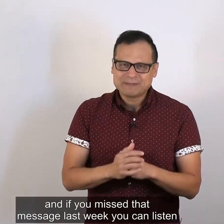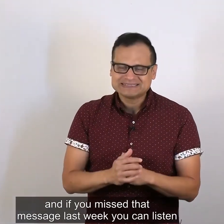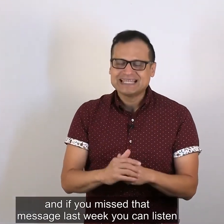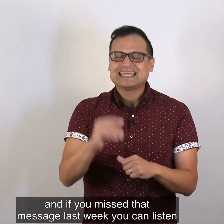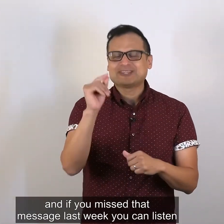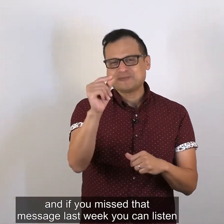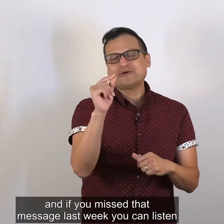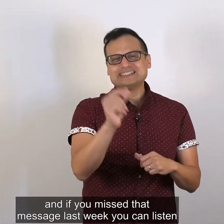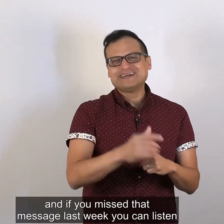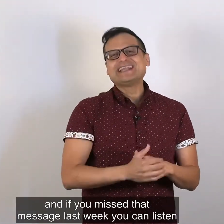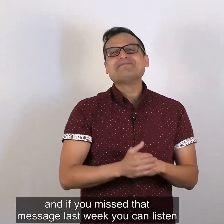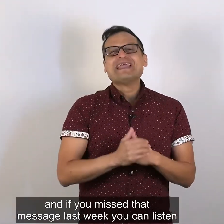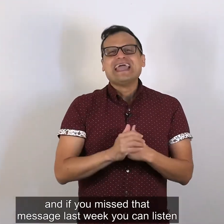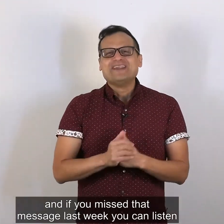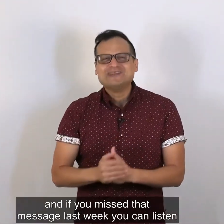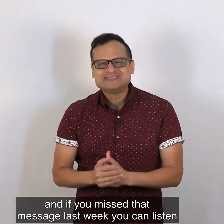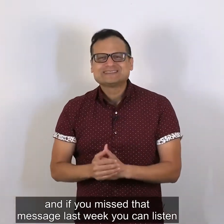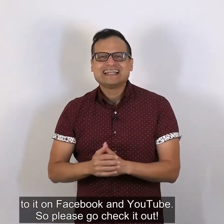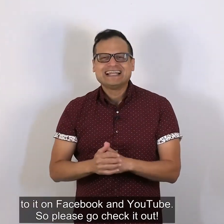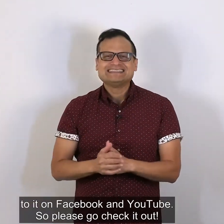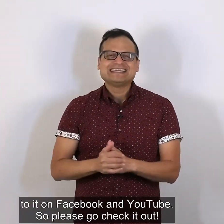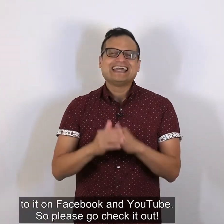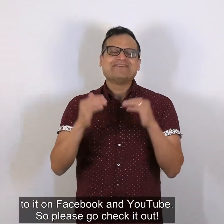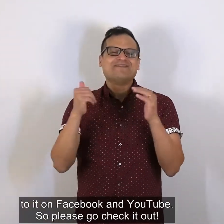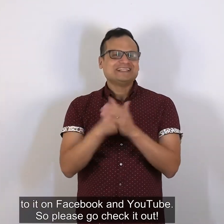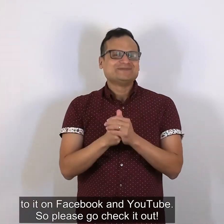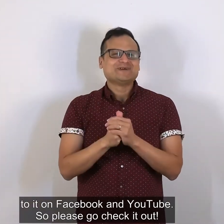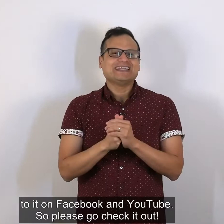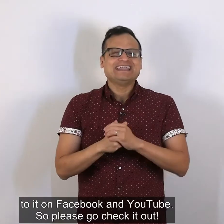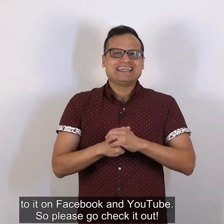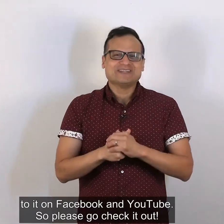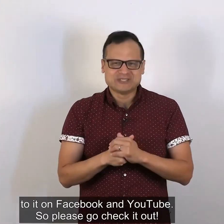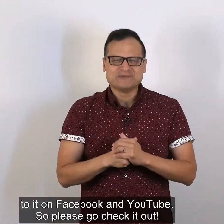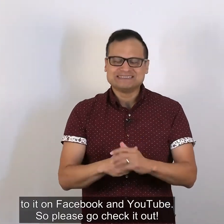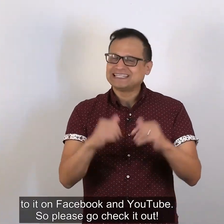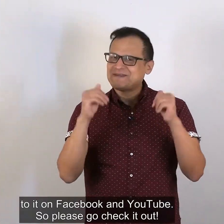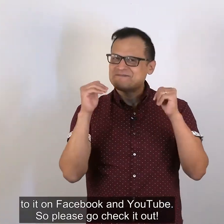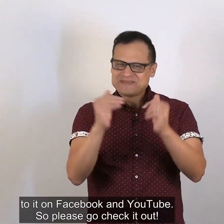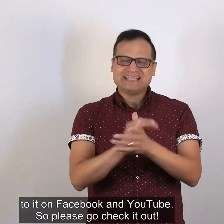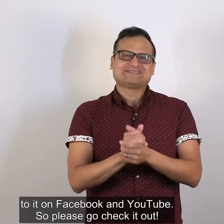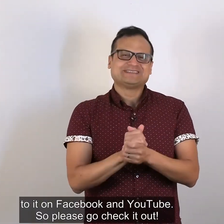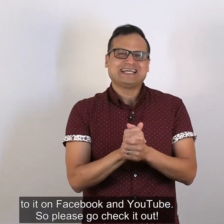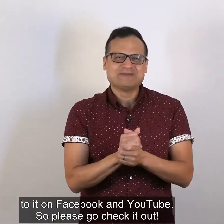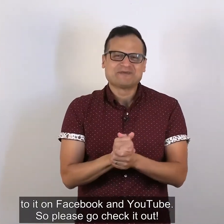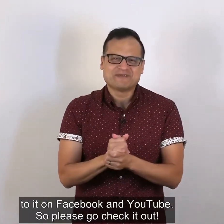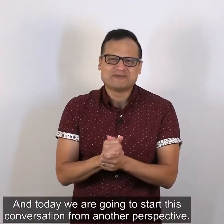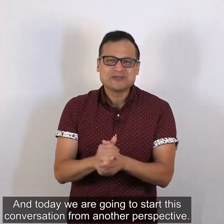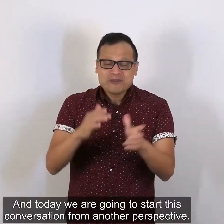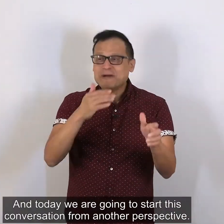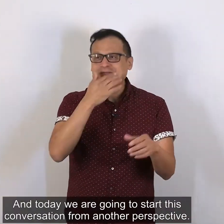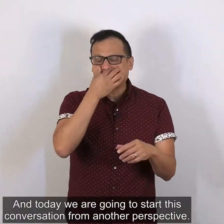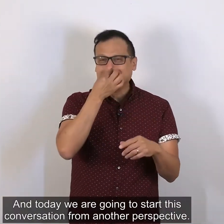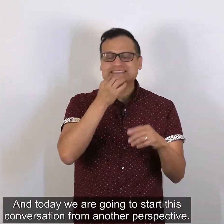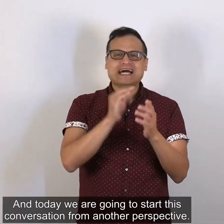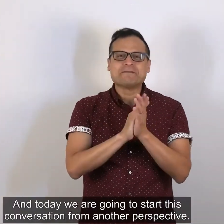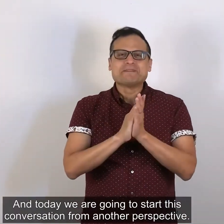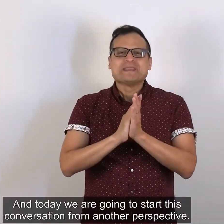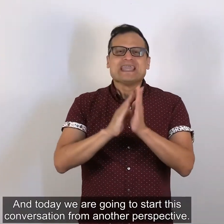pasada y que tú puedes ver en nuestros canales de Facebook y de YouTube. Así que ve a escucharlo, por favor. Y hoy vamos a comenzar